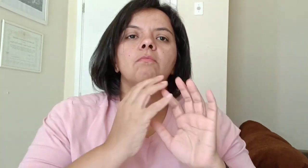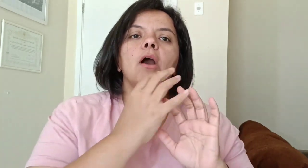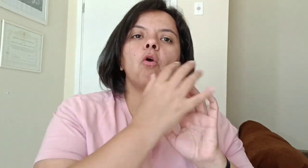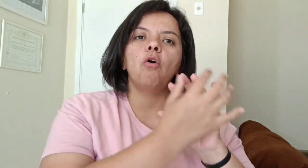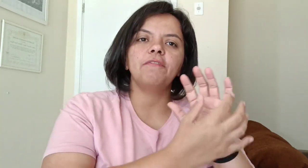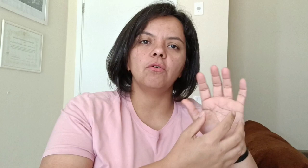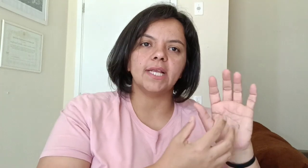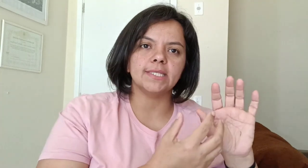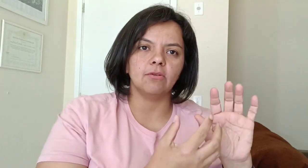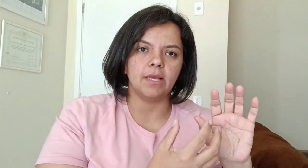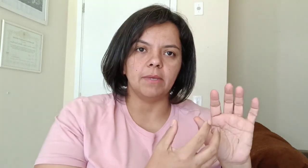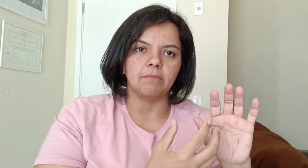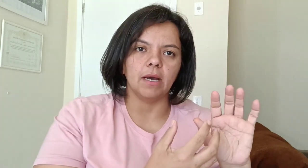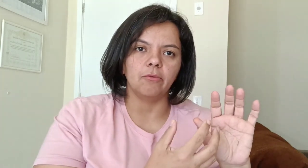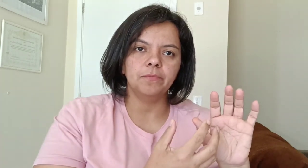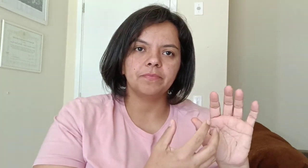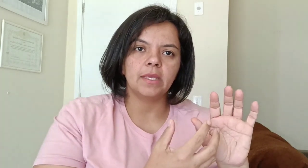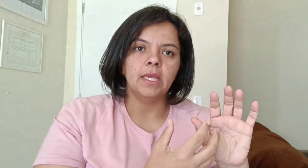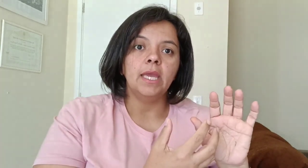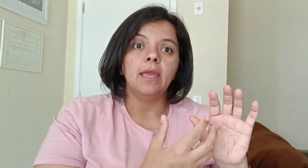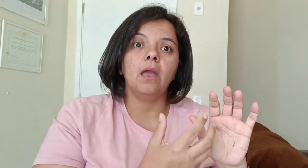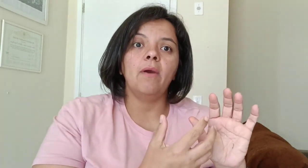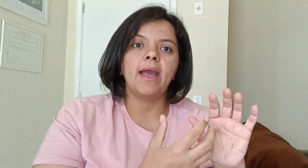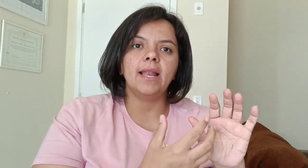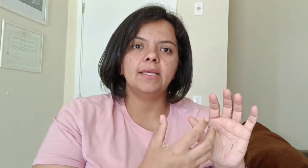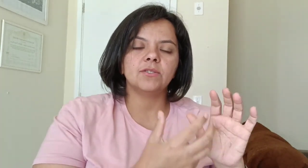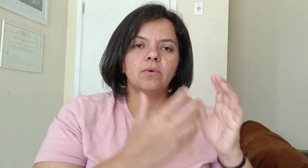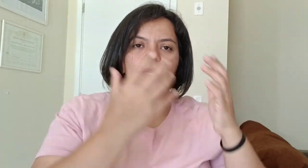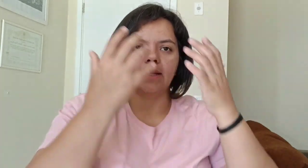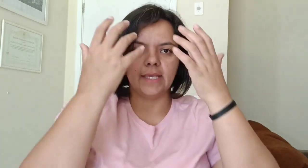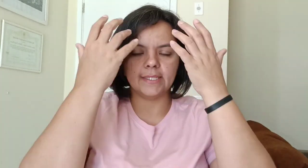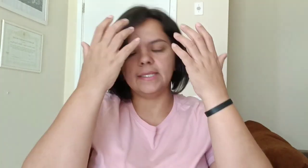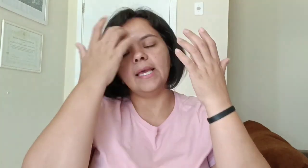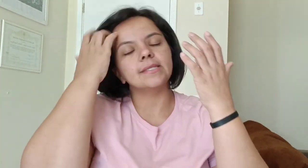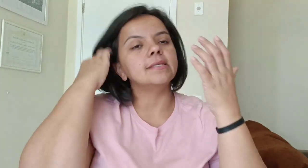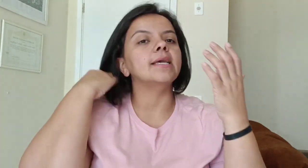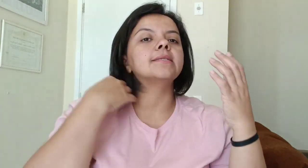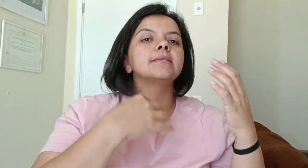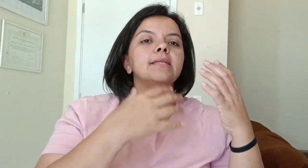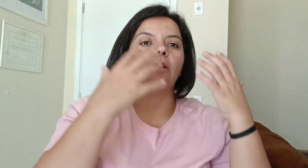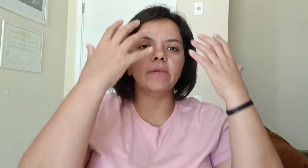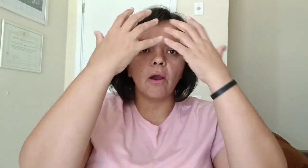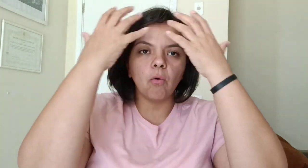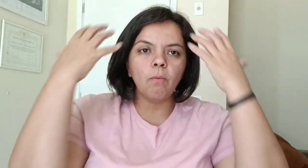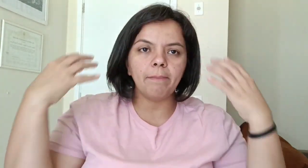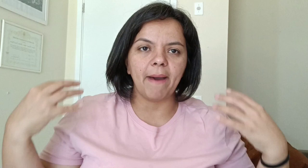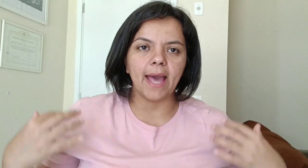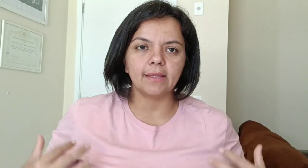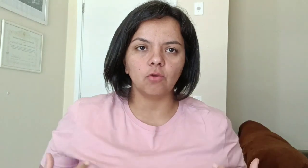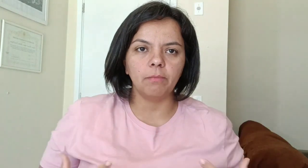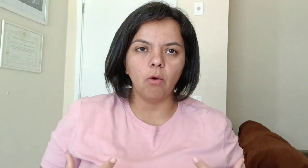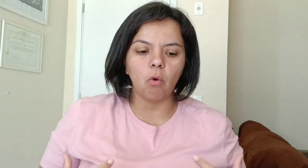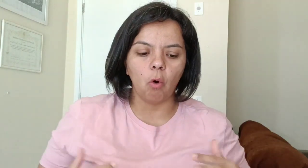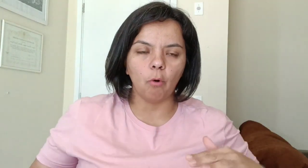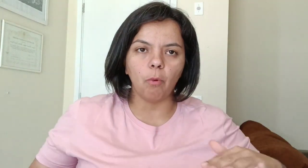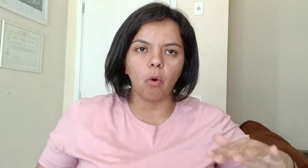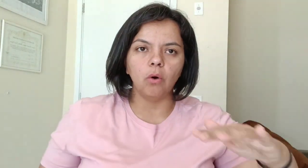Uma configuração na minha mão. Eu realizo esse sinal em alguma parte do meu corpo ou